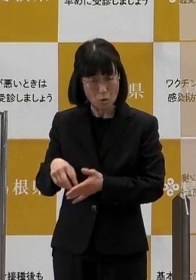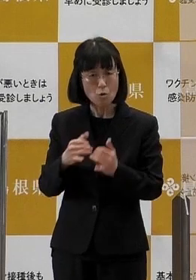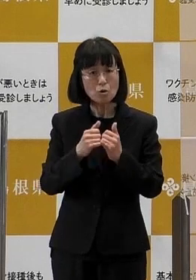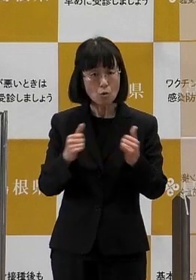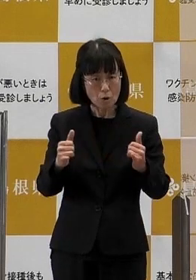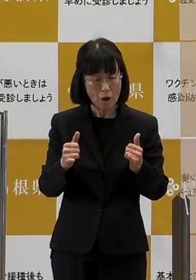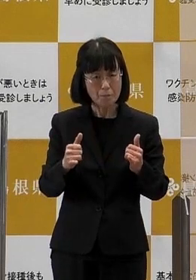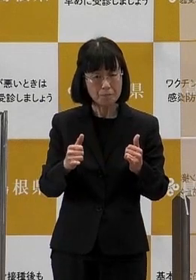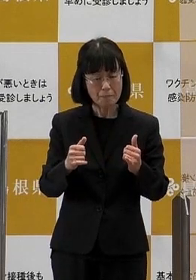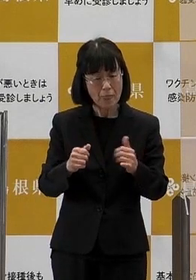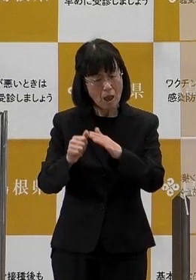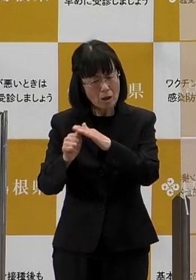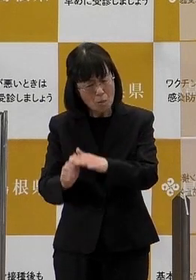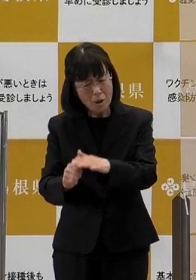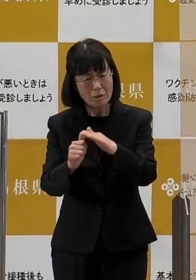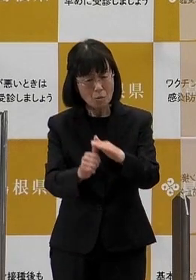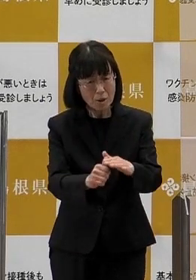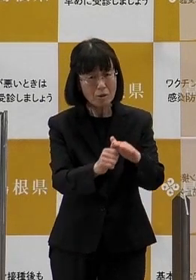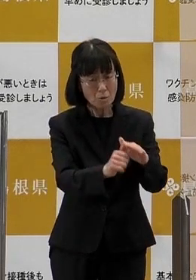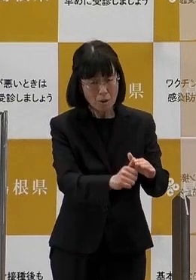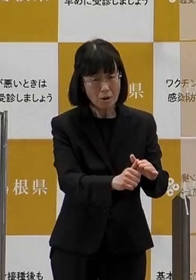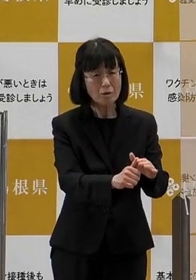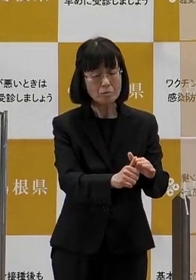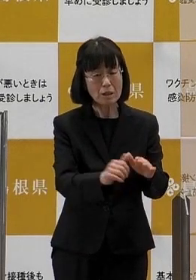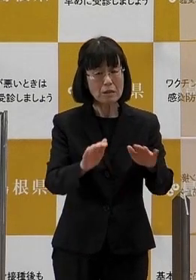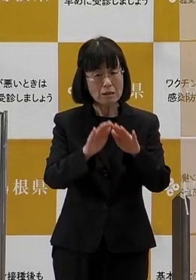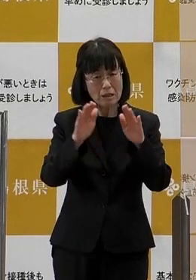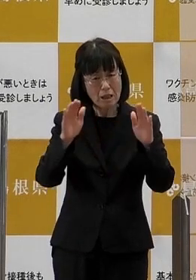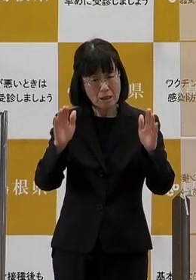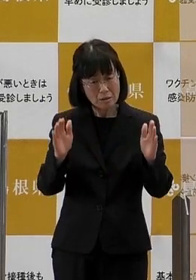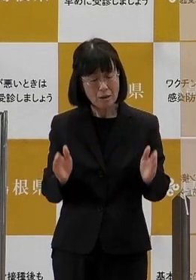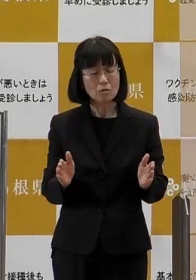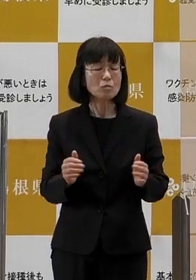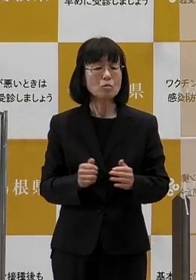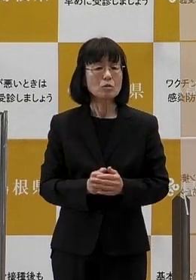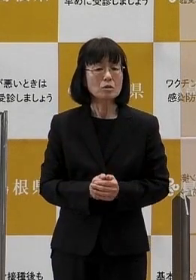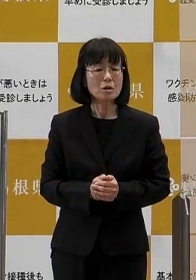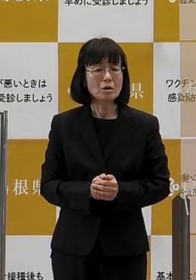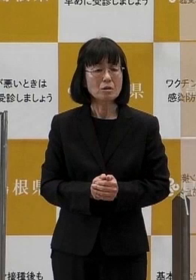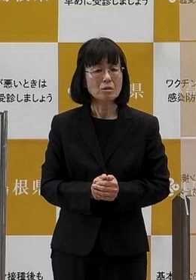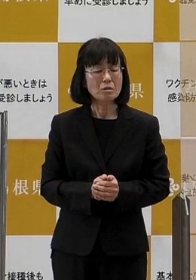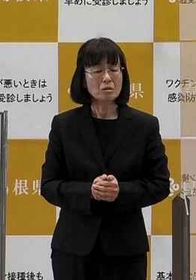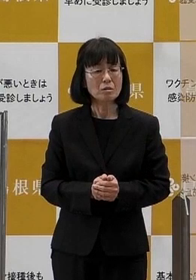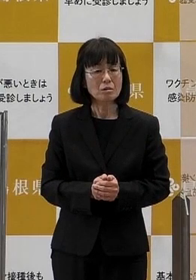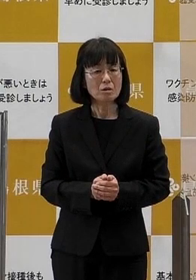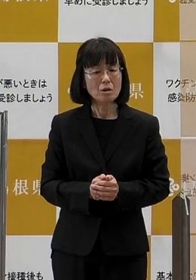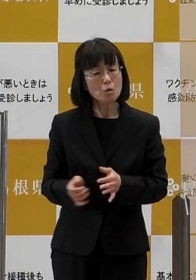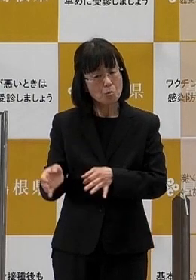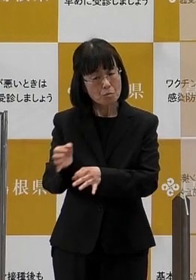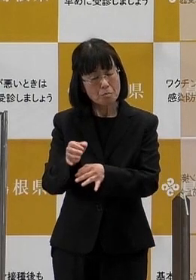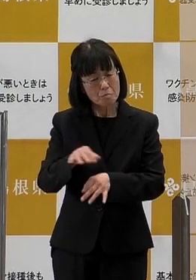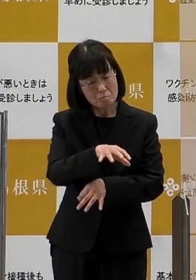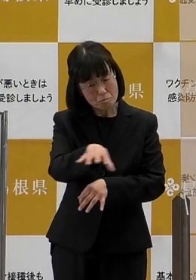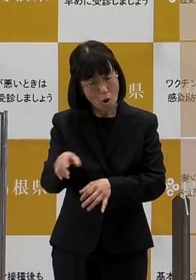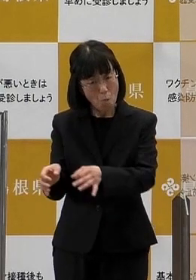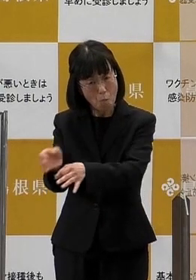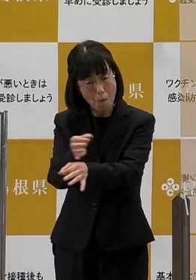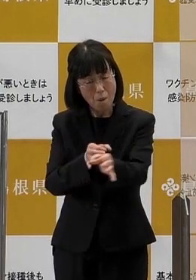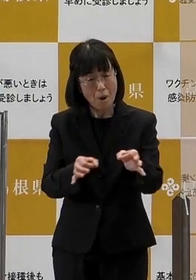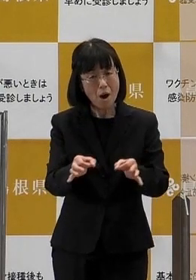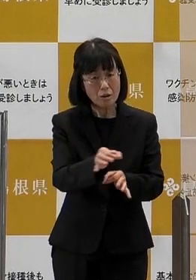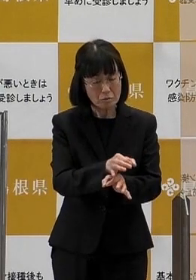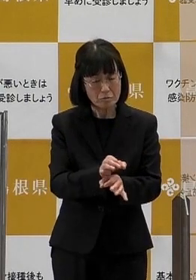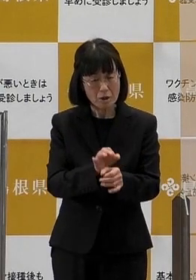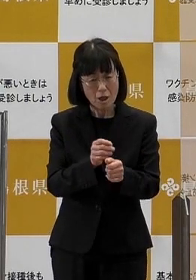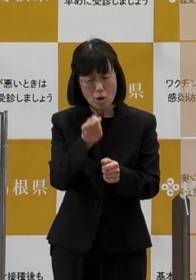少しずつちょっと我慢をしていただいて、全体として、まあ、全体としてうまく回るように、少しずつ協力をしてもらわな